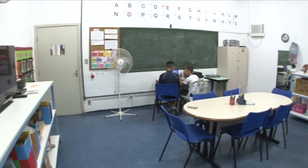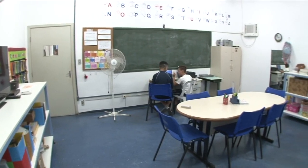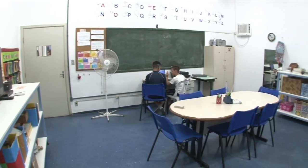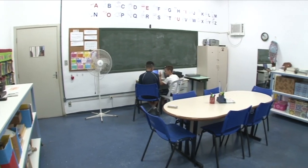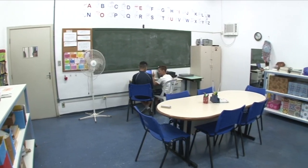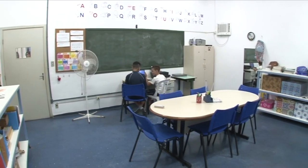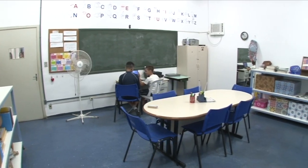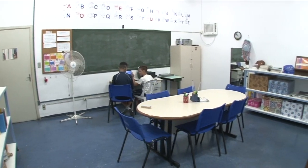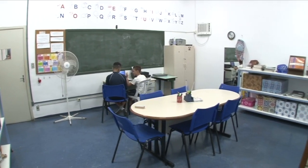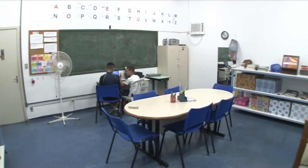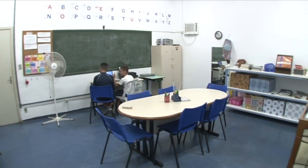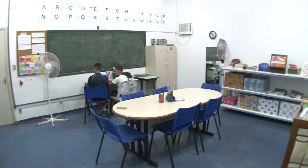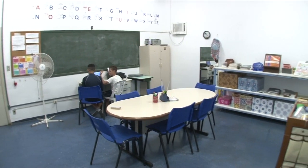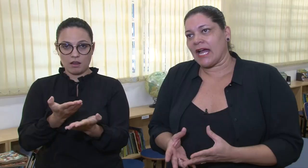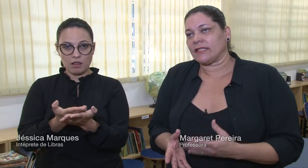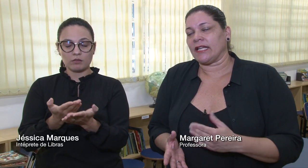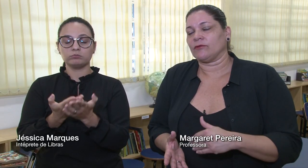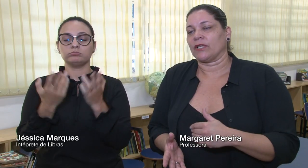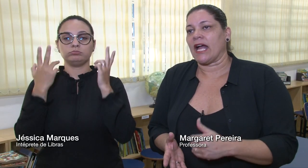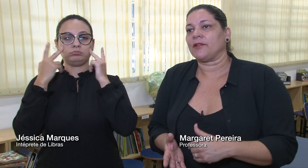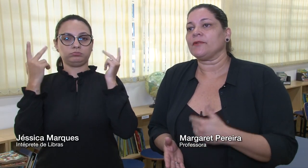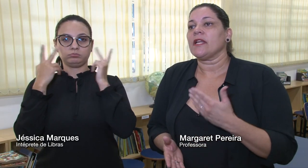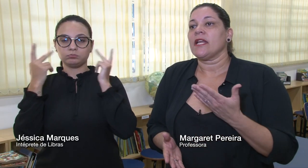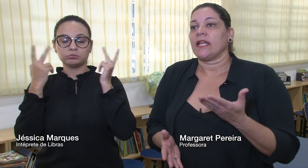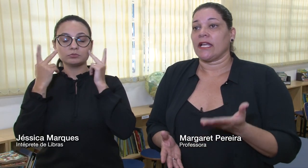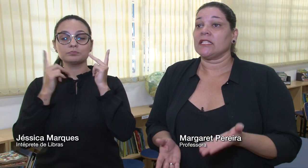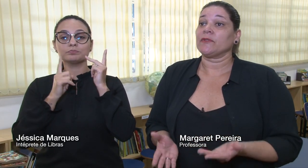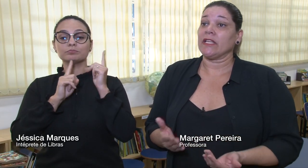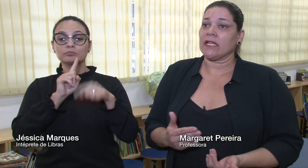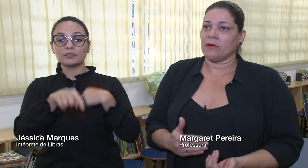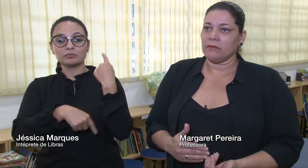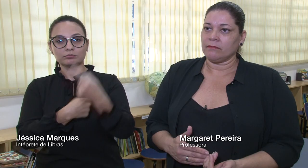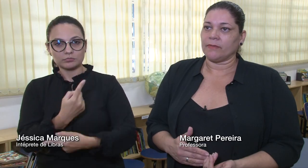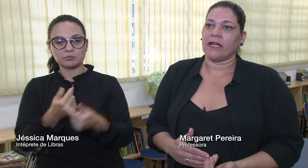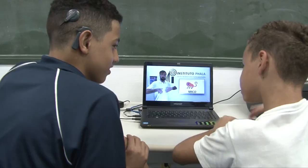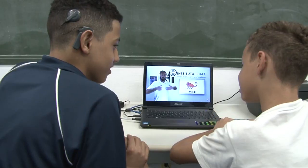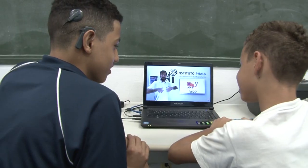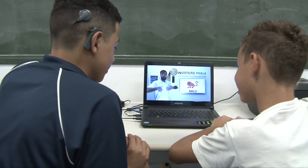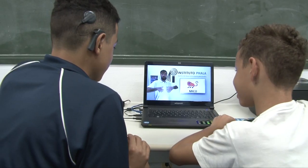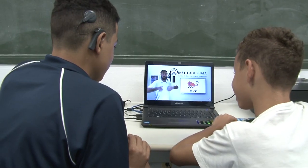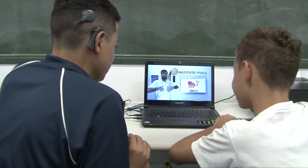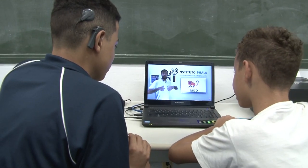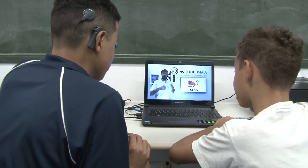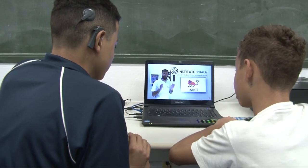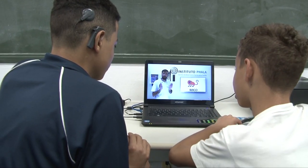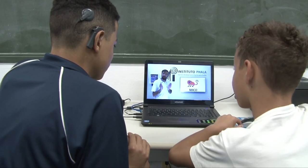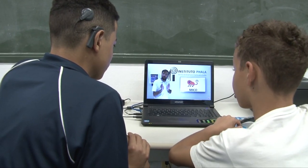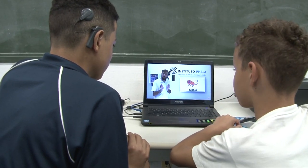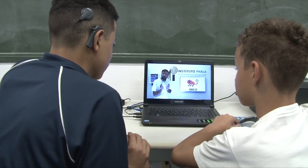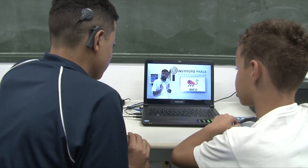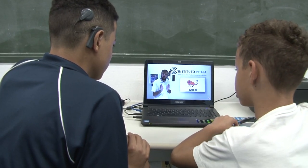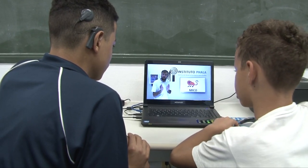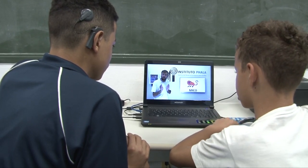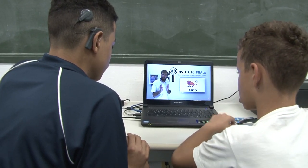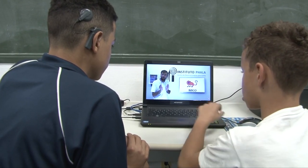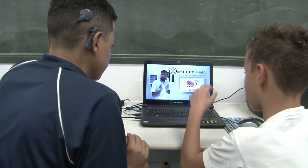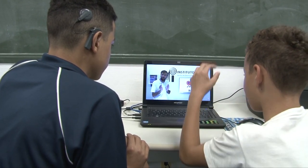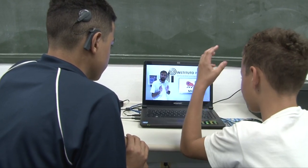Após esse ensino regular, né, do horário, eles ficam para o atendimento educacional especializado, que é a sala de